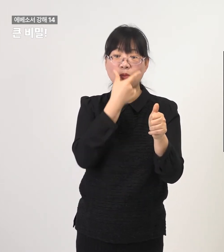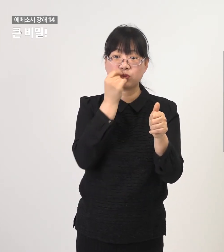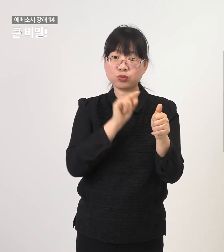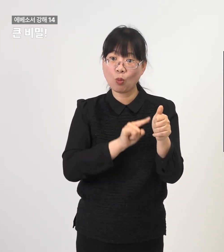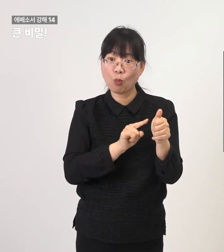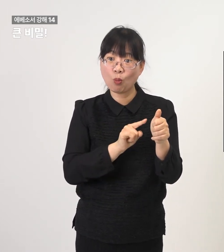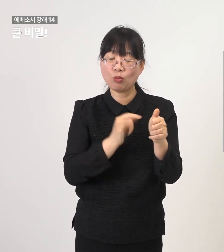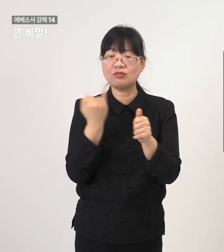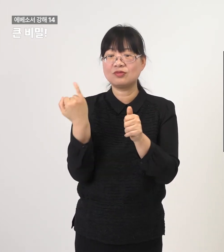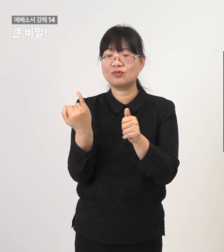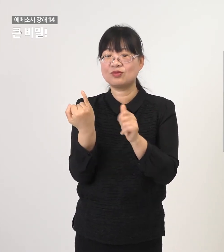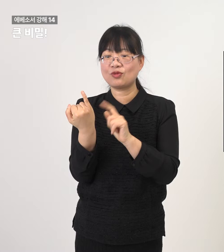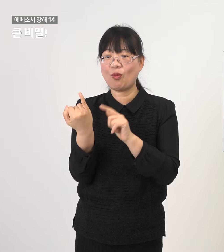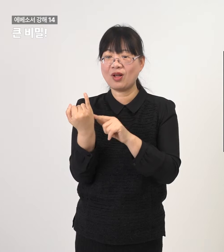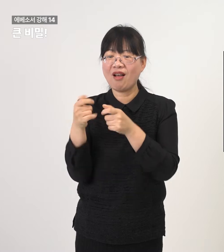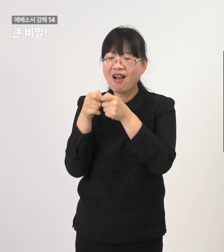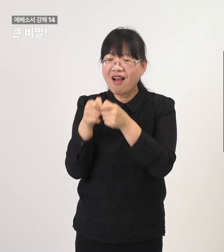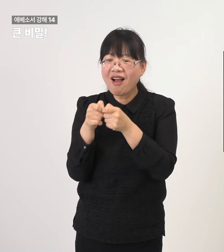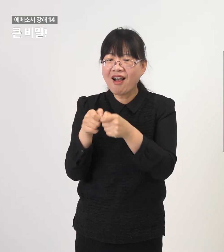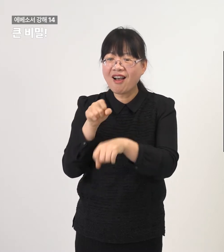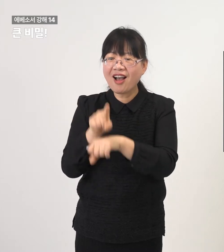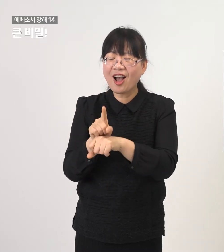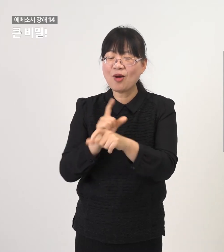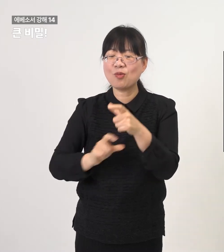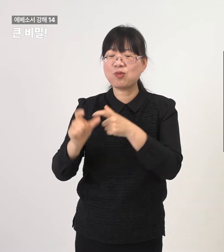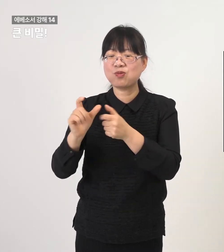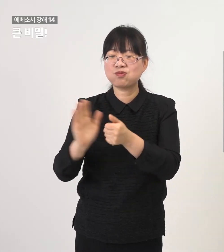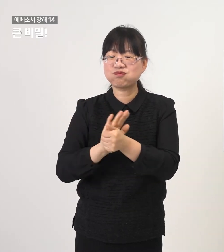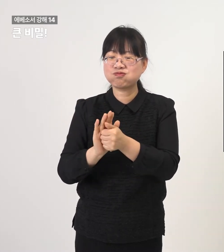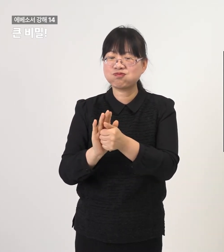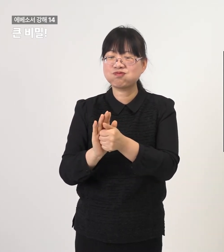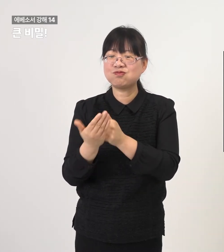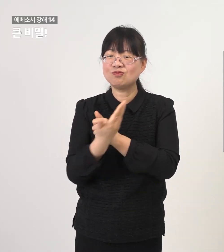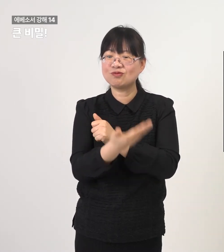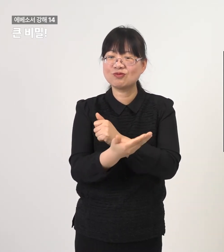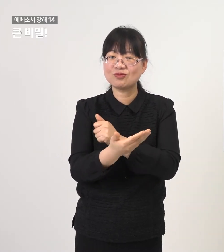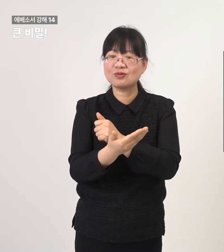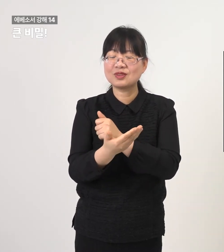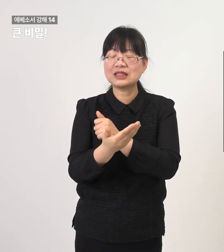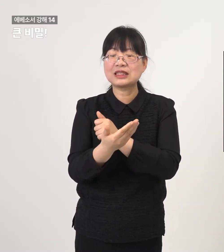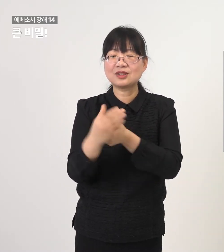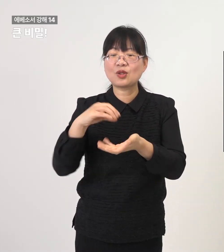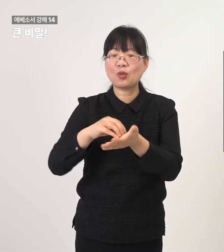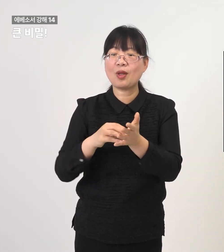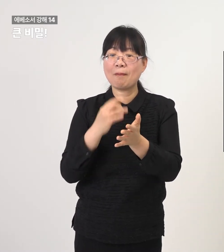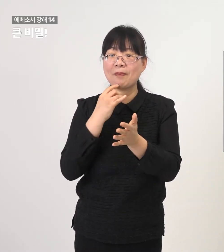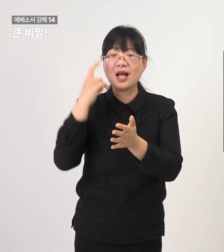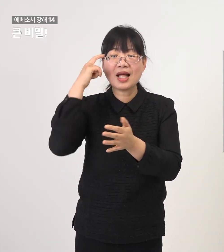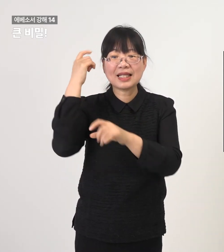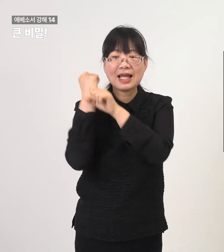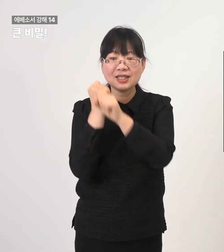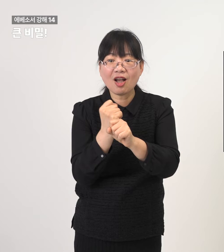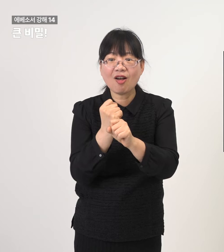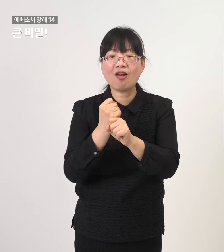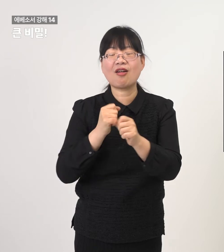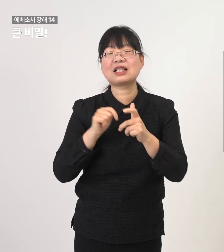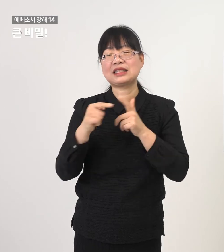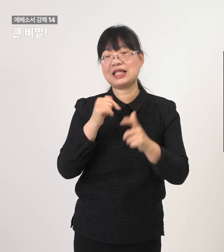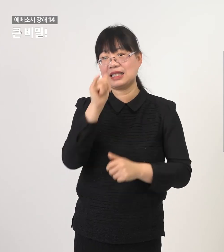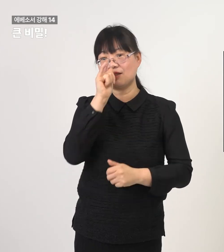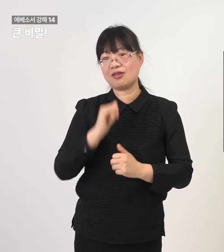점을 여자들의 섬세함으로 보완해주고 채워주는 정도로만 편견적 이해를 갖고